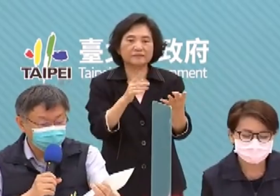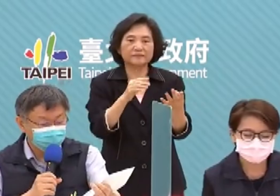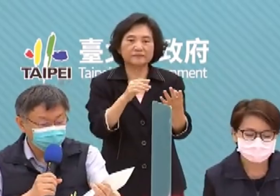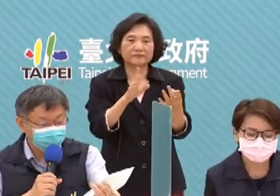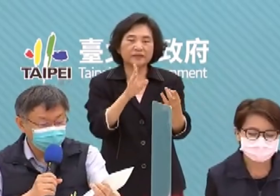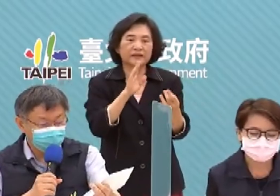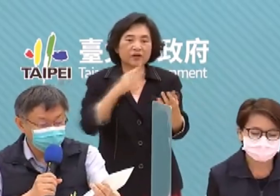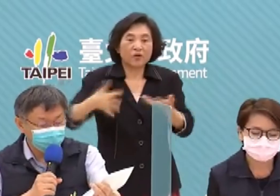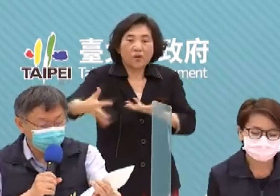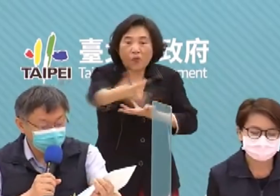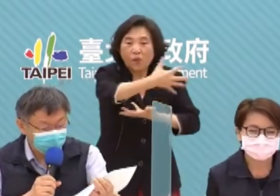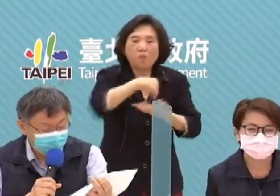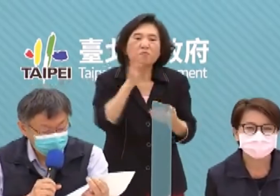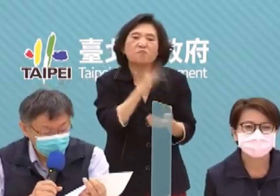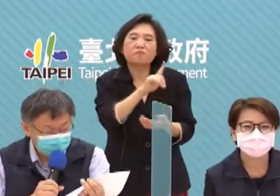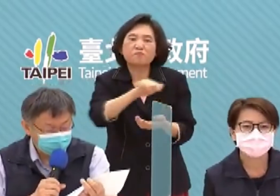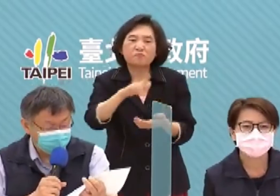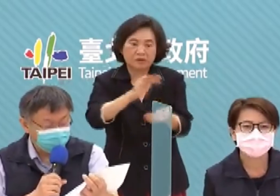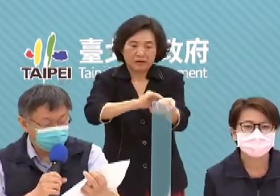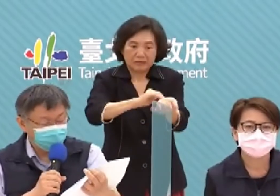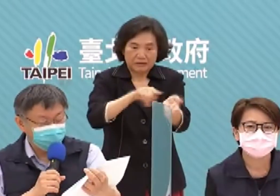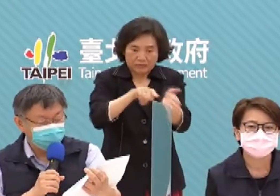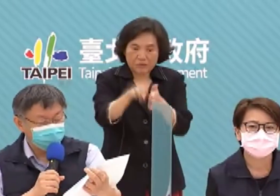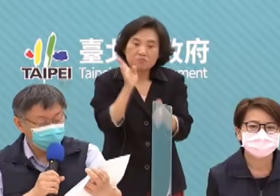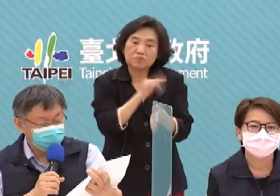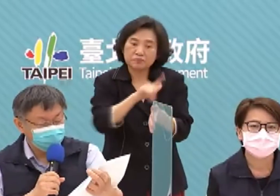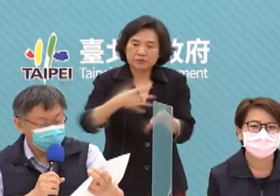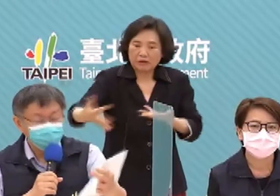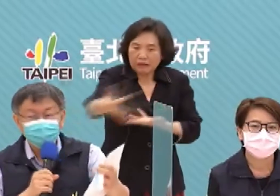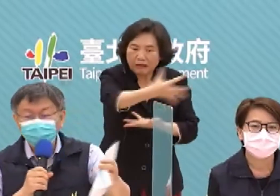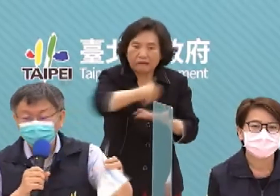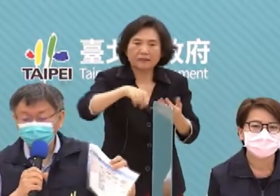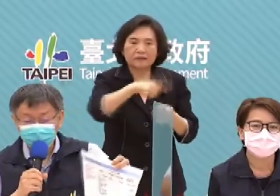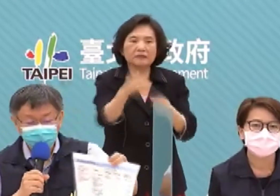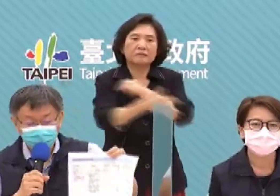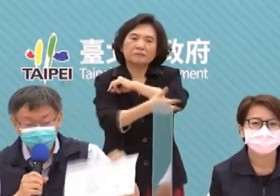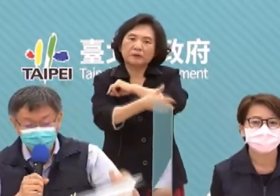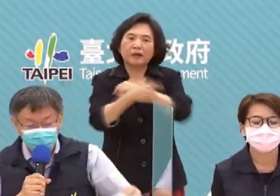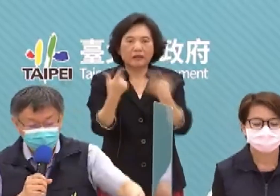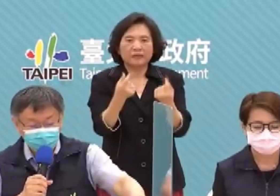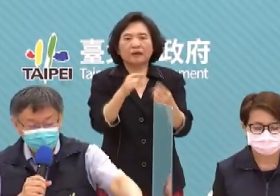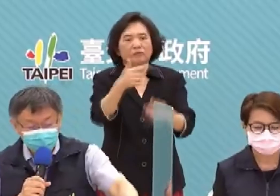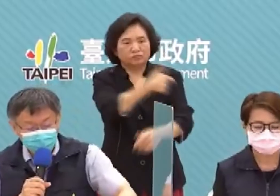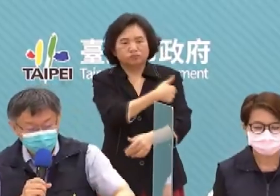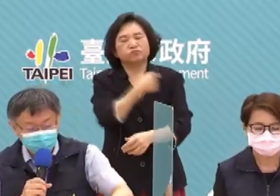环保垃圾、医疗的那个废弃物的，哦，这些，所以